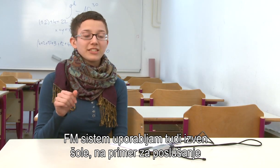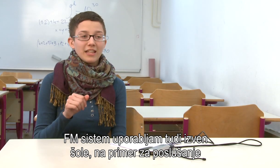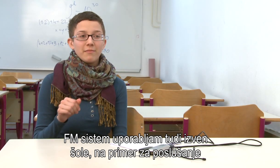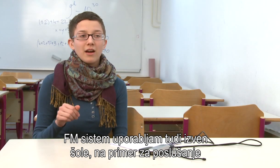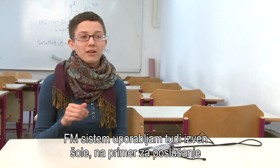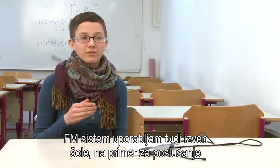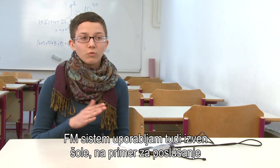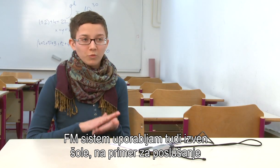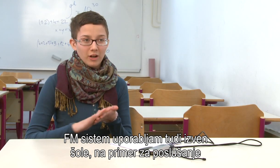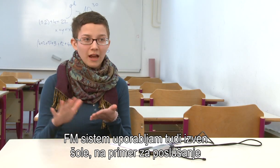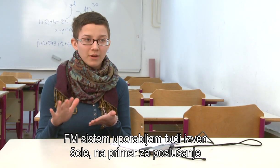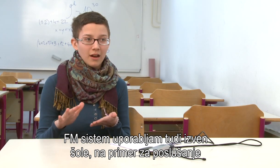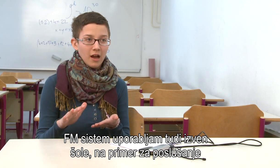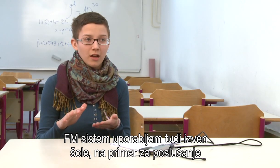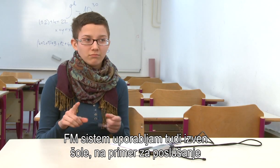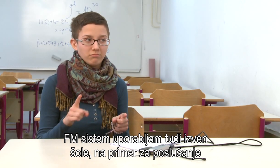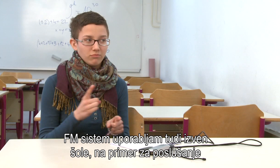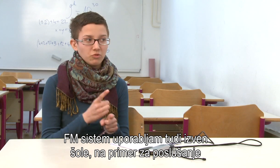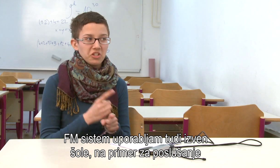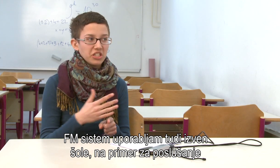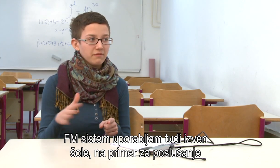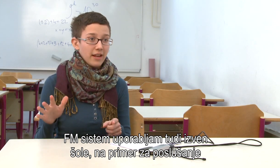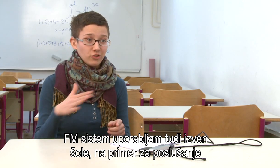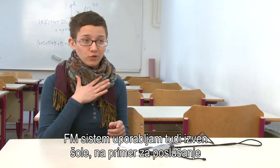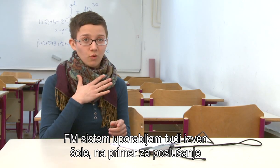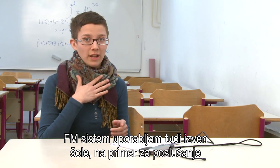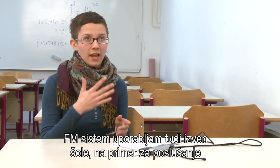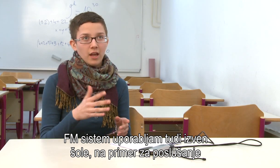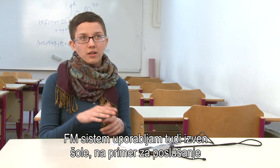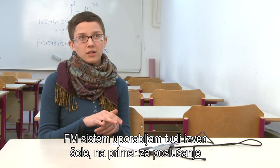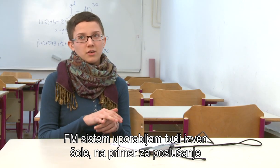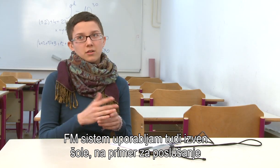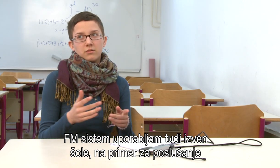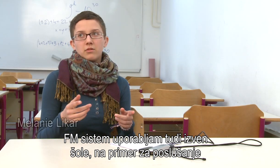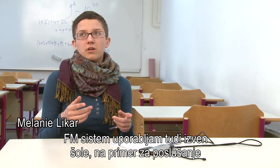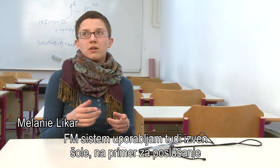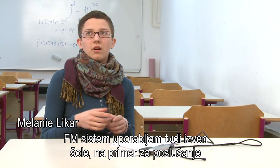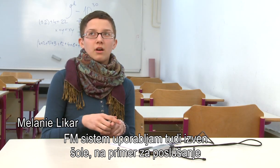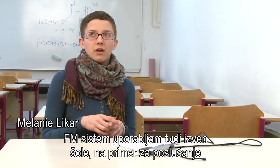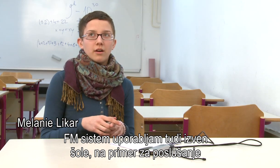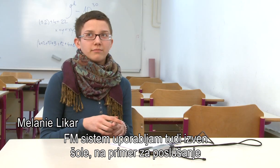FM sistema sem uporabljala tudi izven šole,